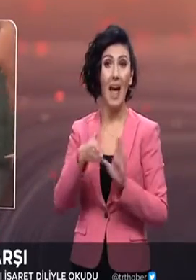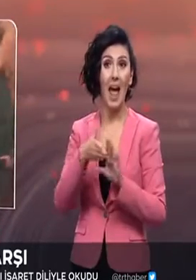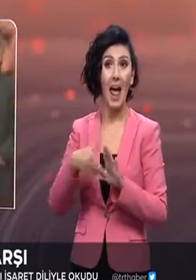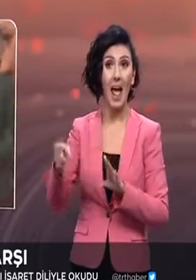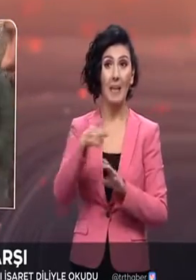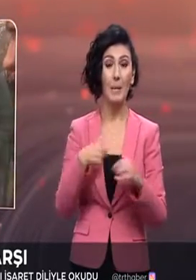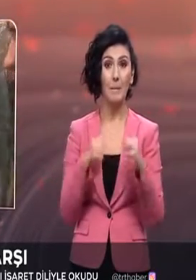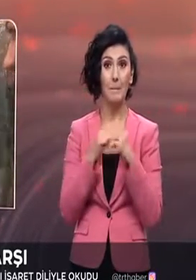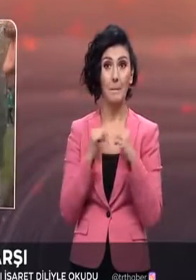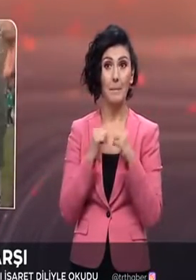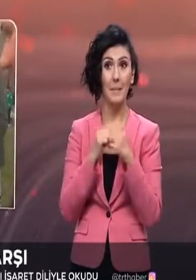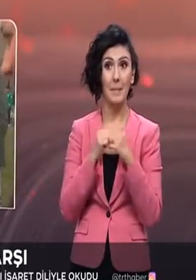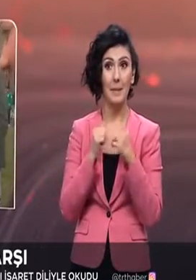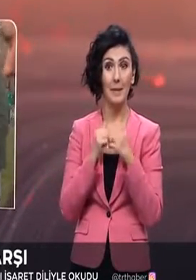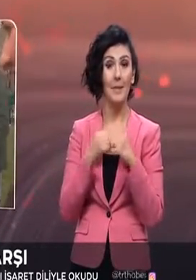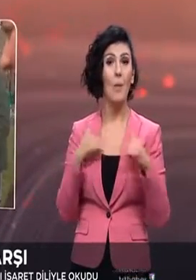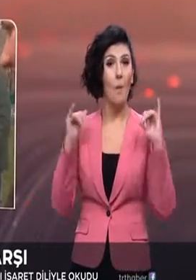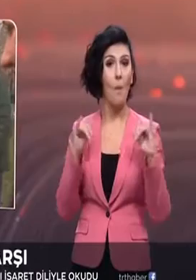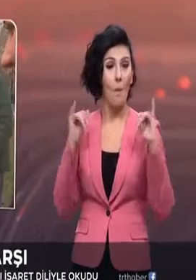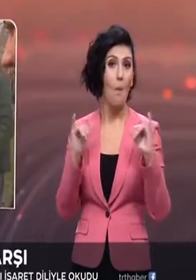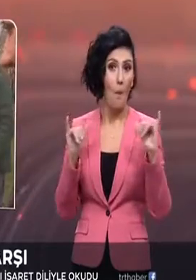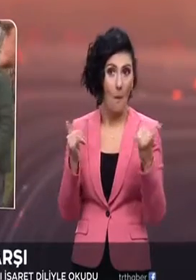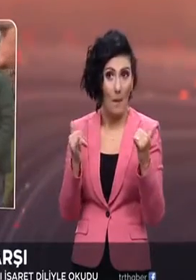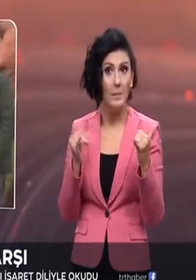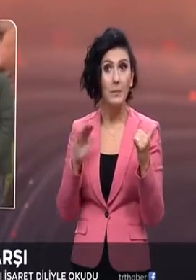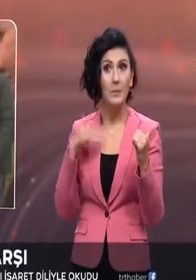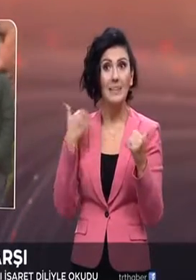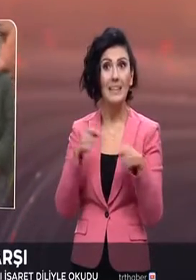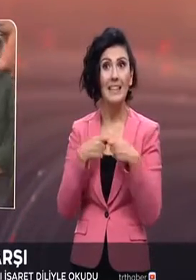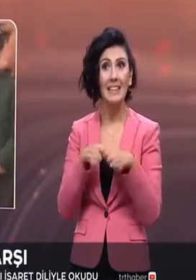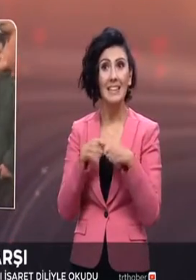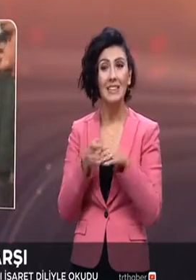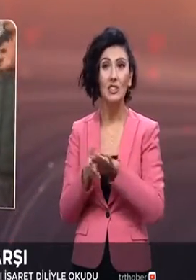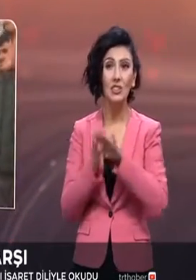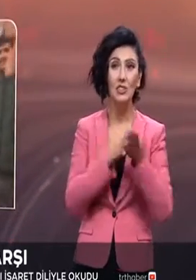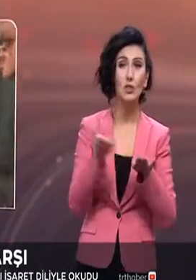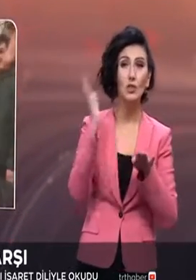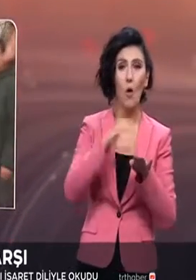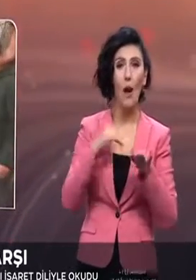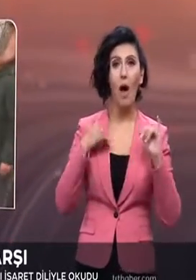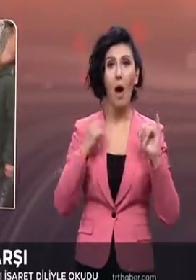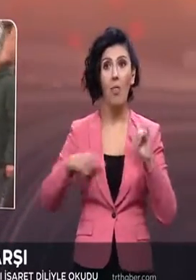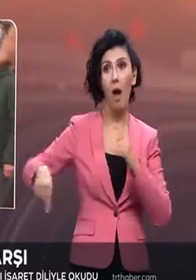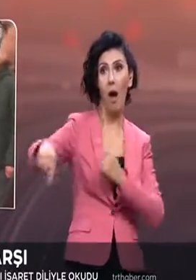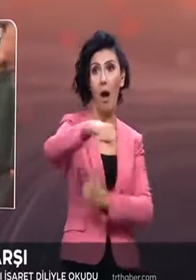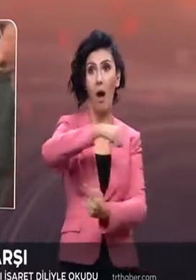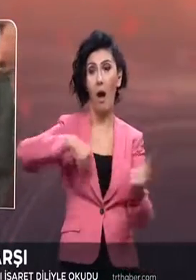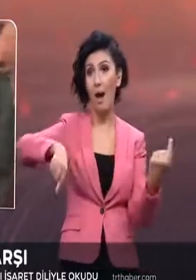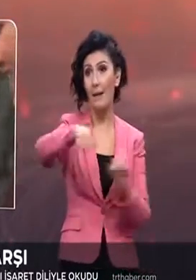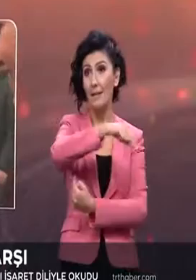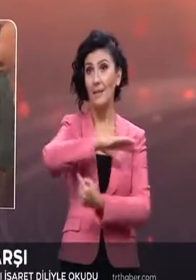Arkadaşlarımla beraber kış rengilerini oynadık. Sonra kış rengilerinden sonra halay çektik. Biraz da